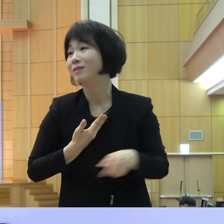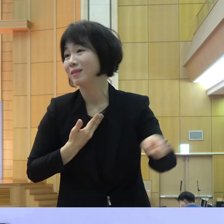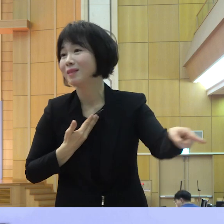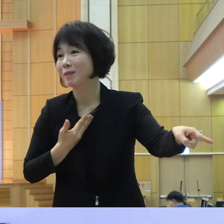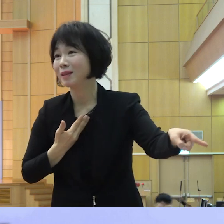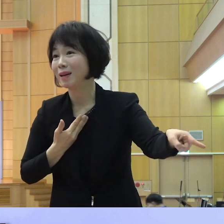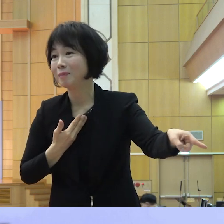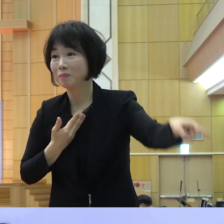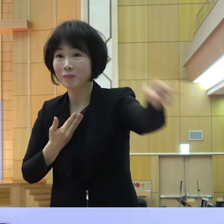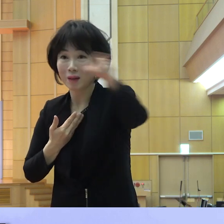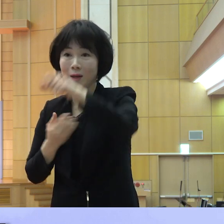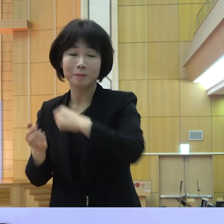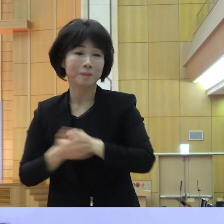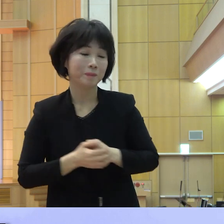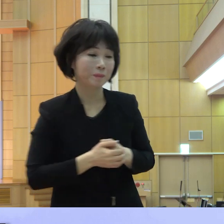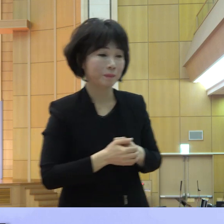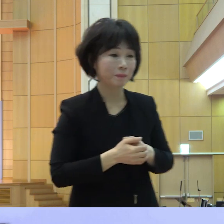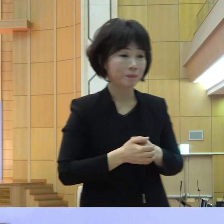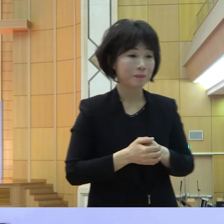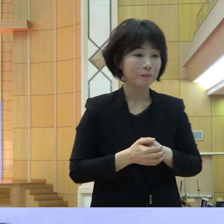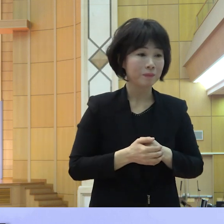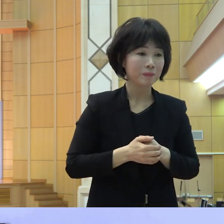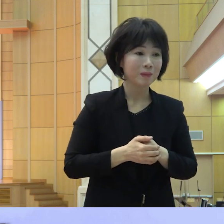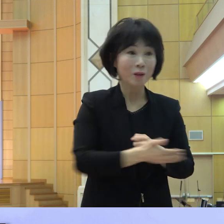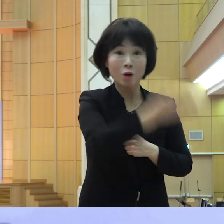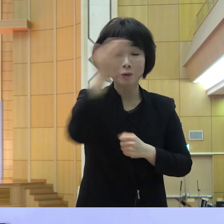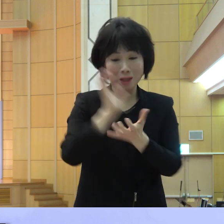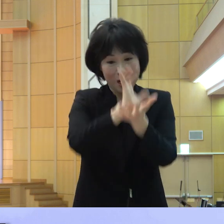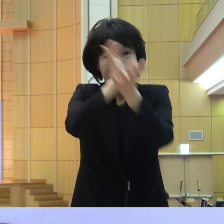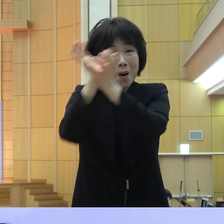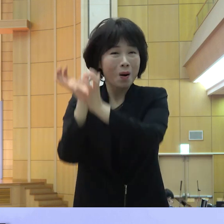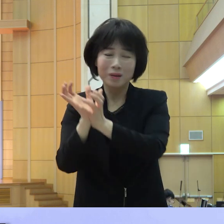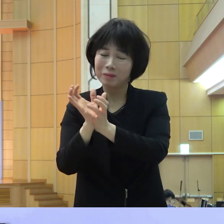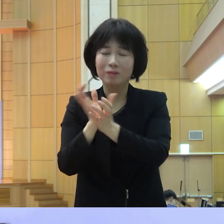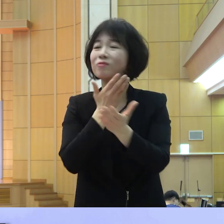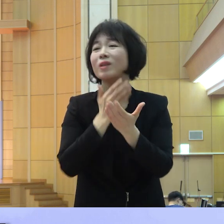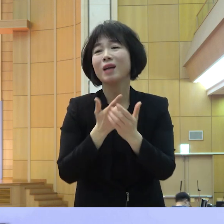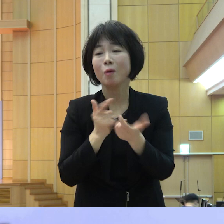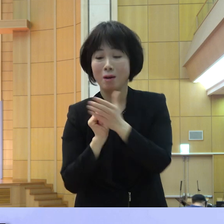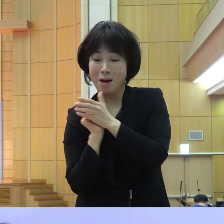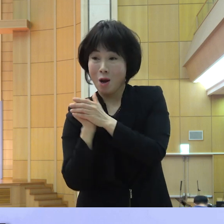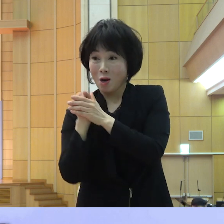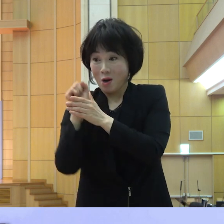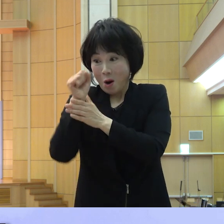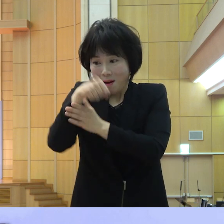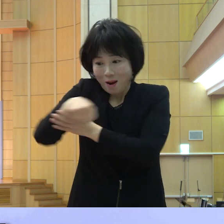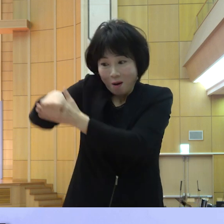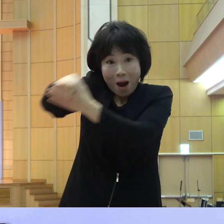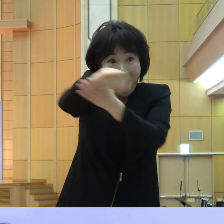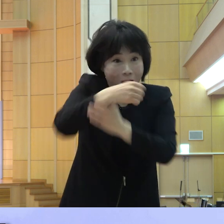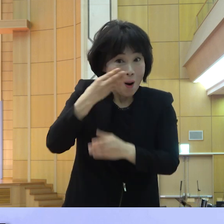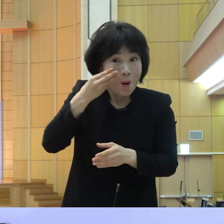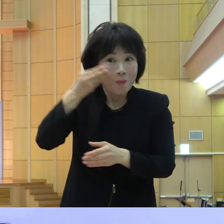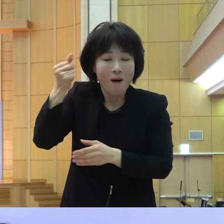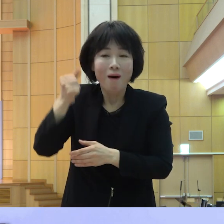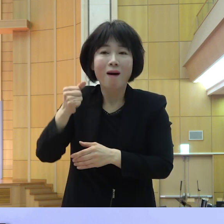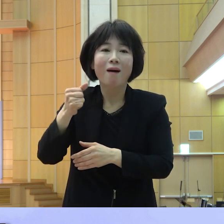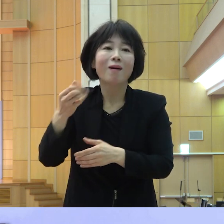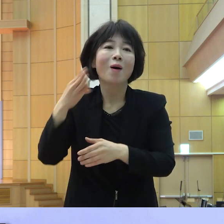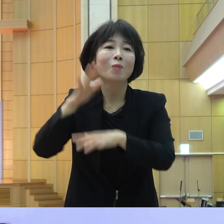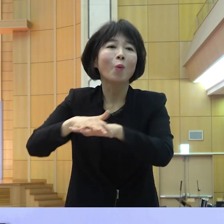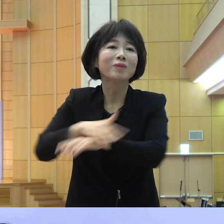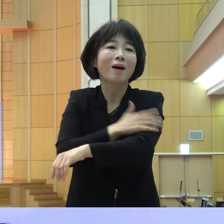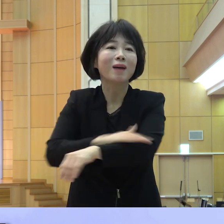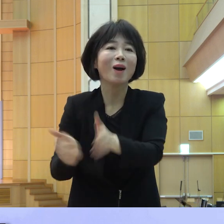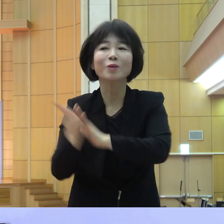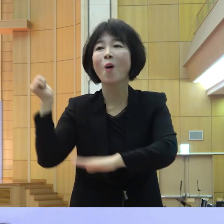뿌리채 다 말라 죽었다 하더라도 열매만 풍성히 맺었다고 하면 그것은 농사 잘 진 겁니다. 인생 농사도 잘 져야